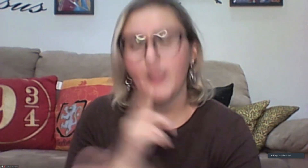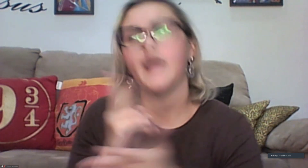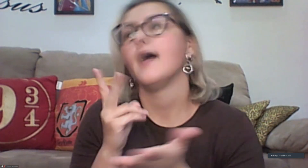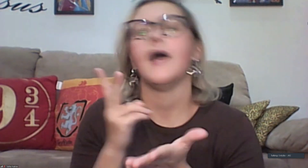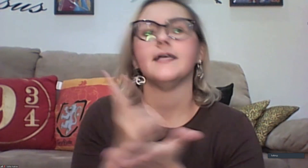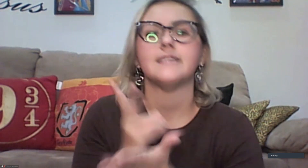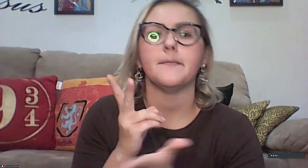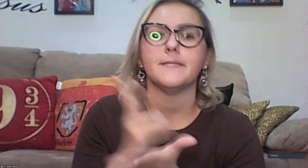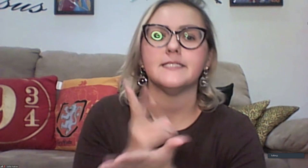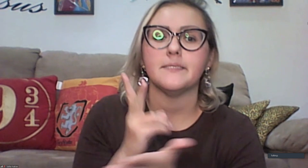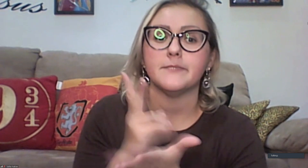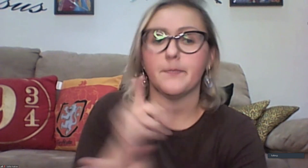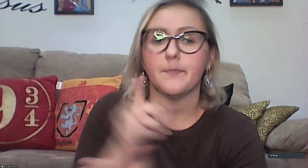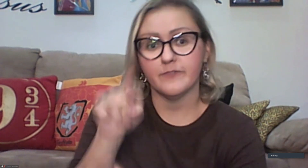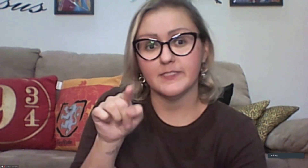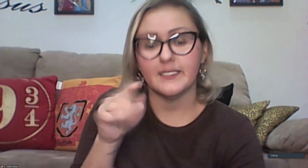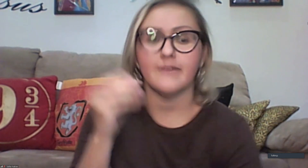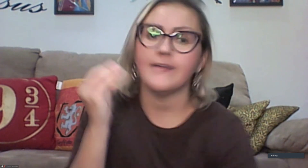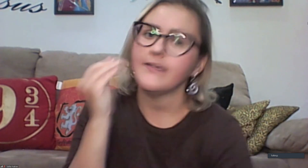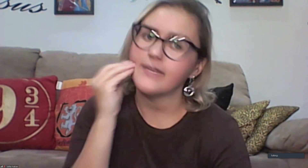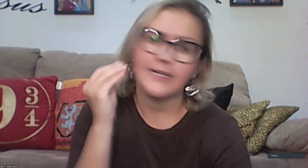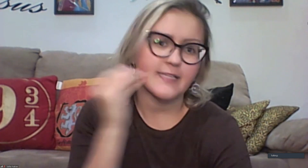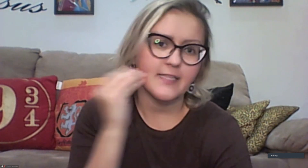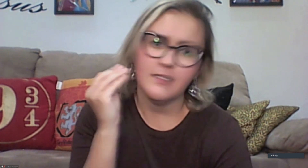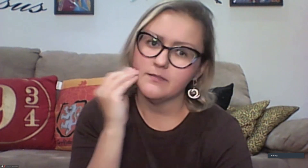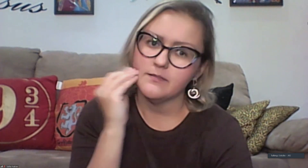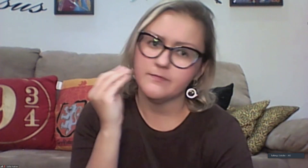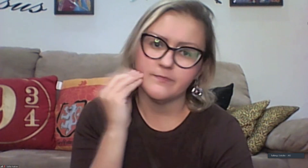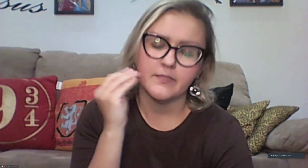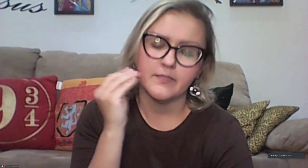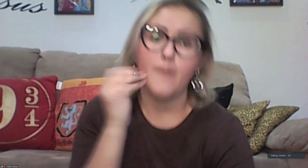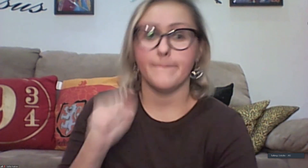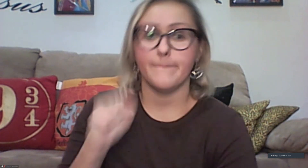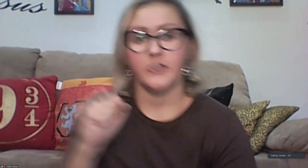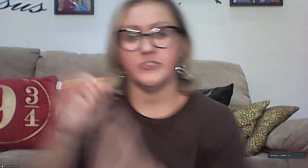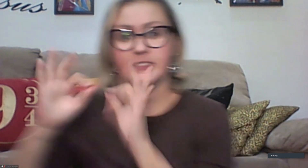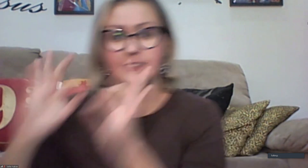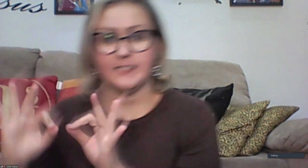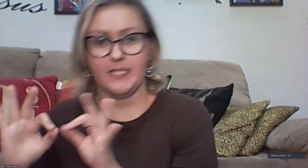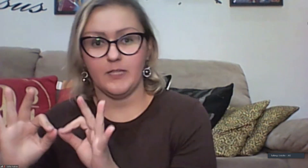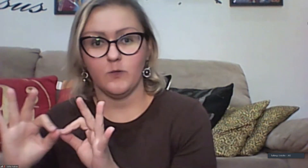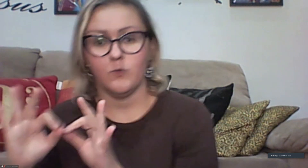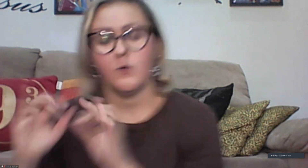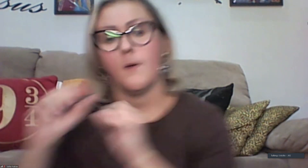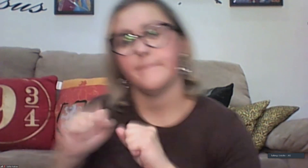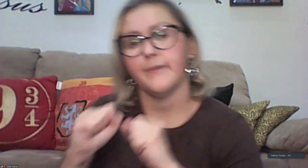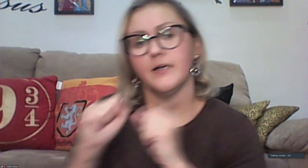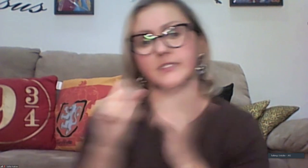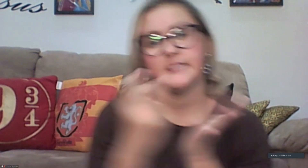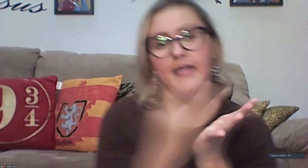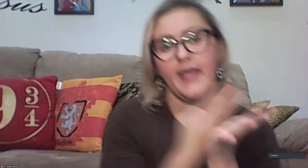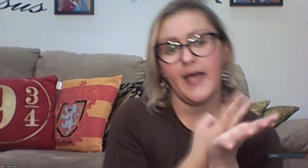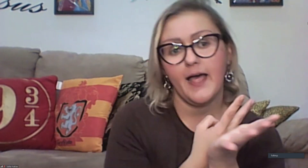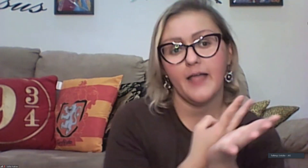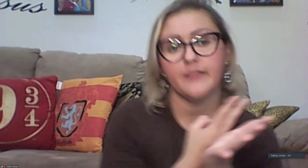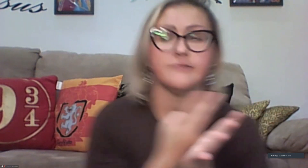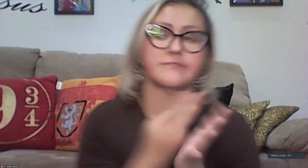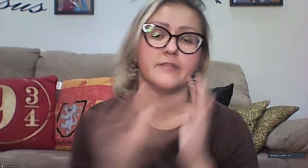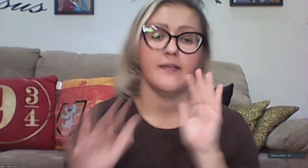de todas as formas para ensinar este aluno surdo. Então sempre você vai estar ali com oportunidades